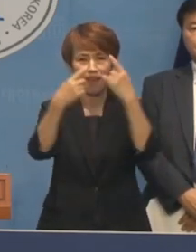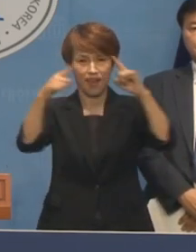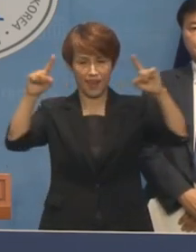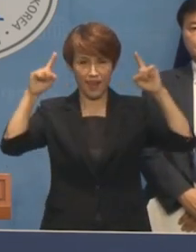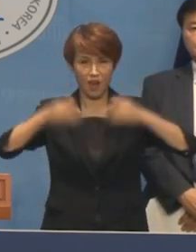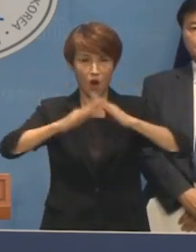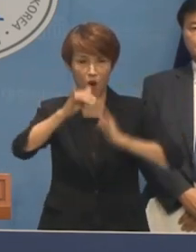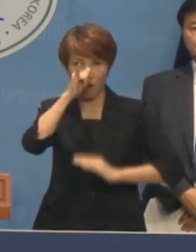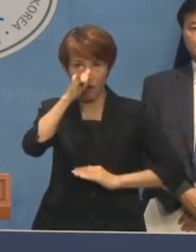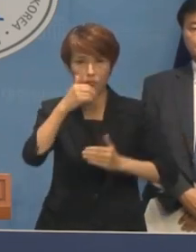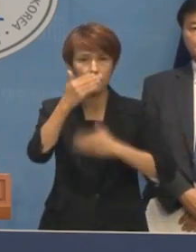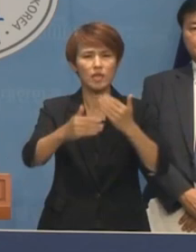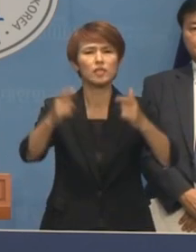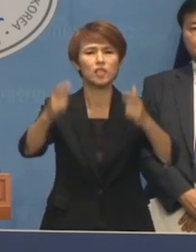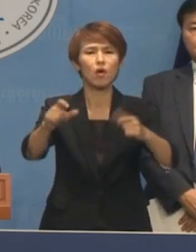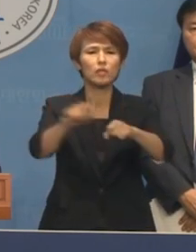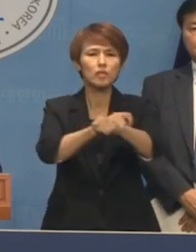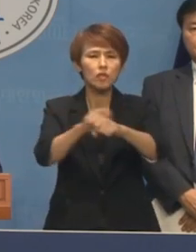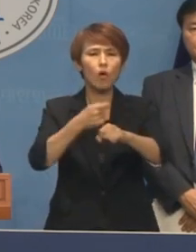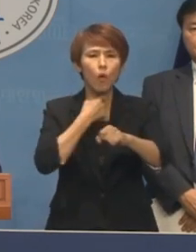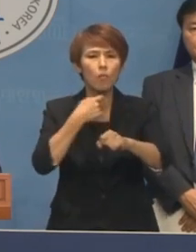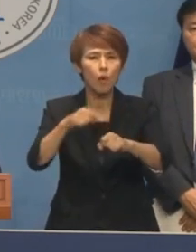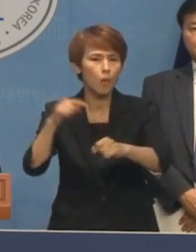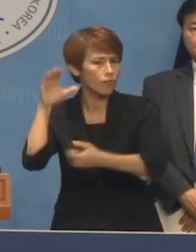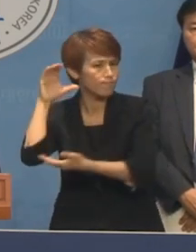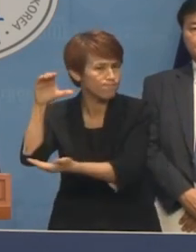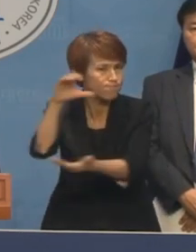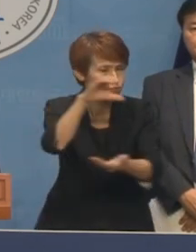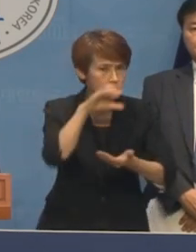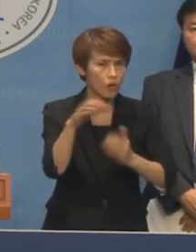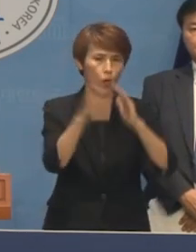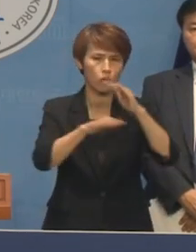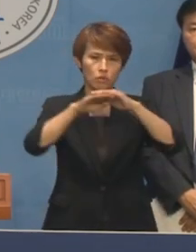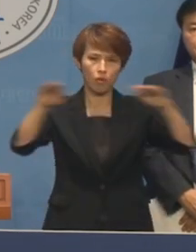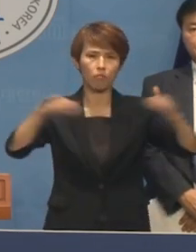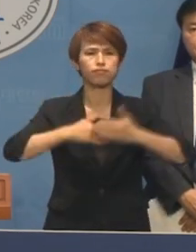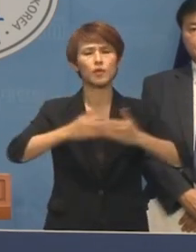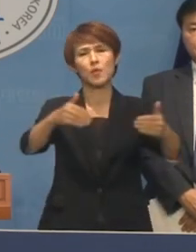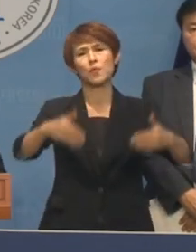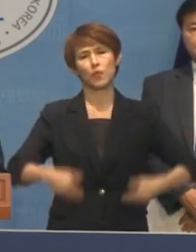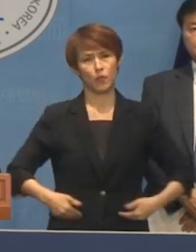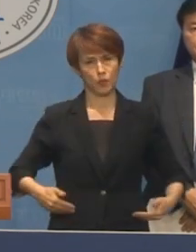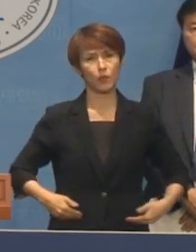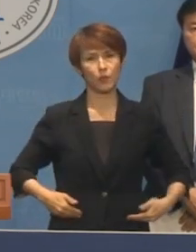지역별 특성과 수요를 반영해 공정하게 추진해야 합니다.